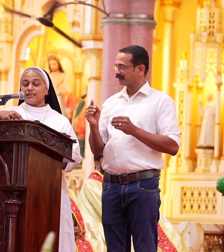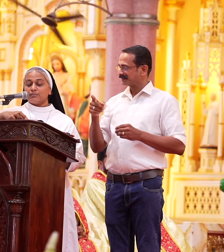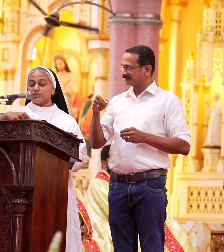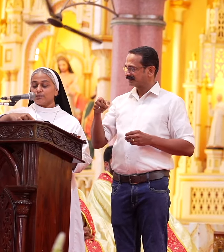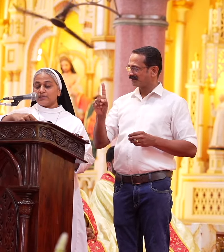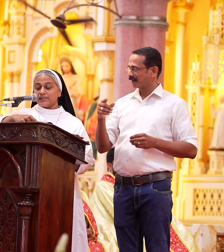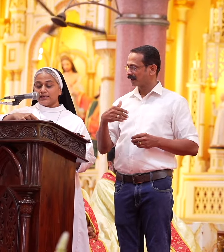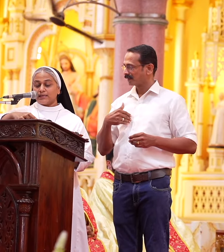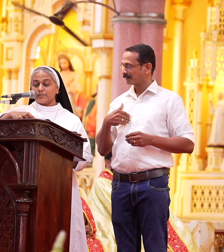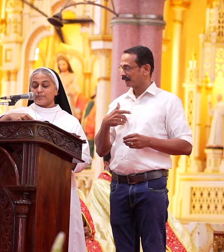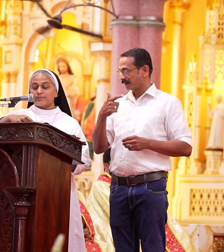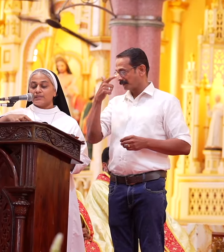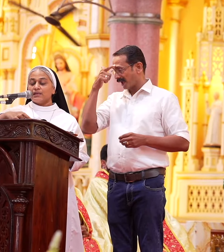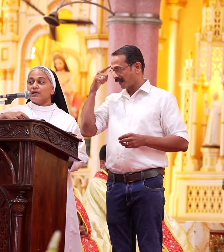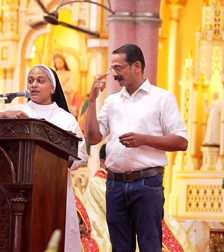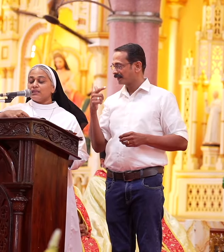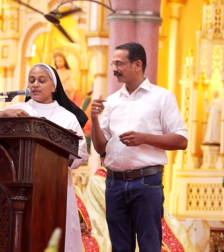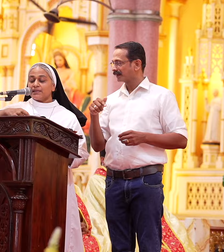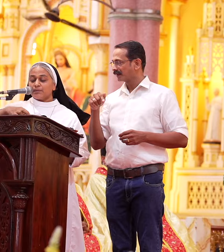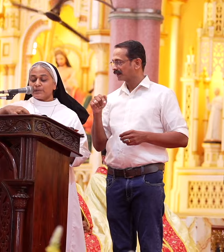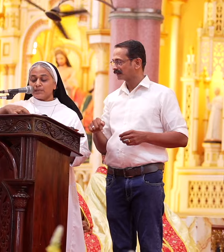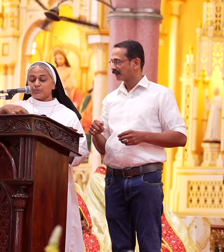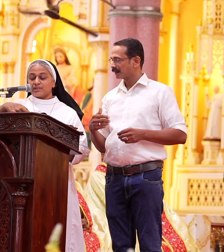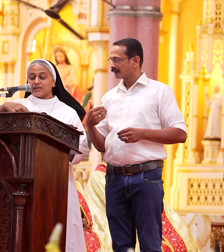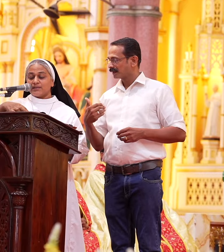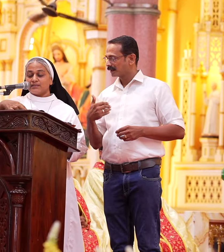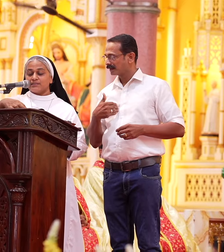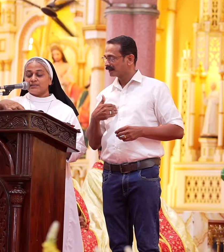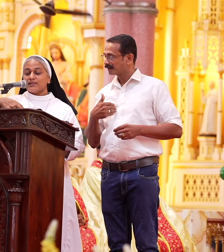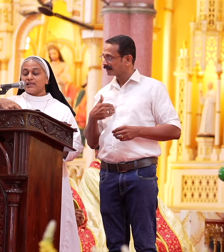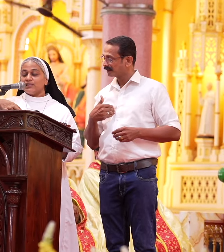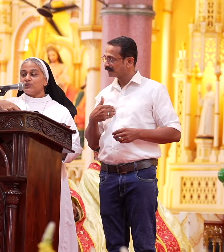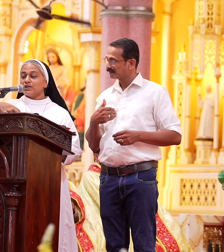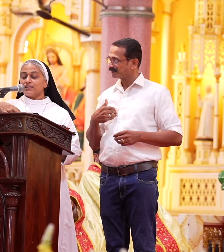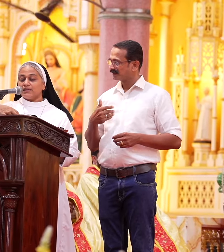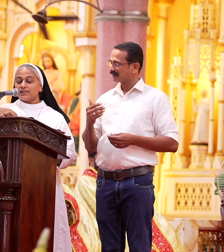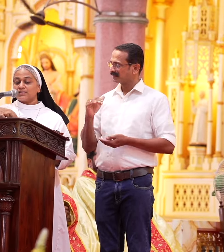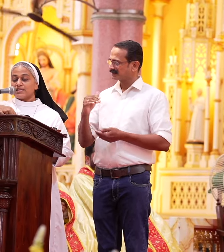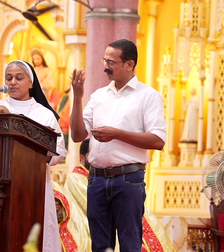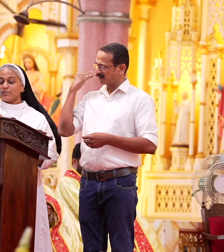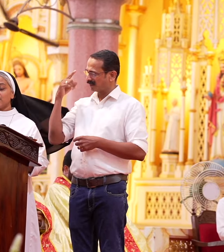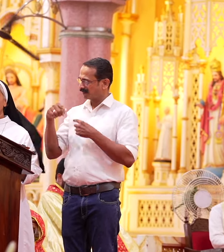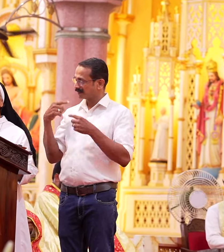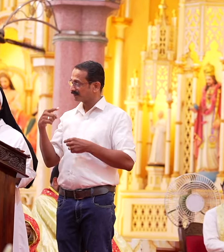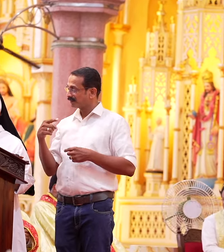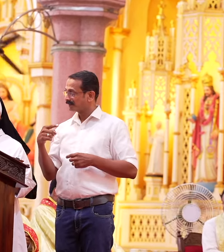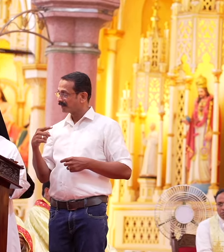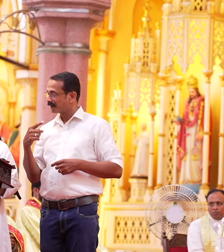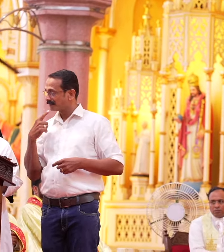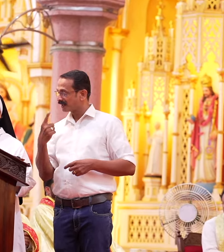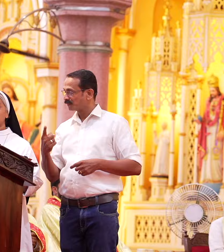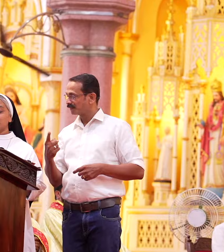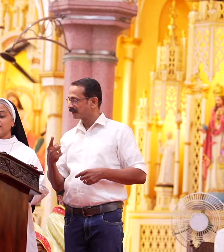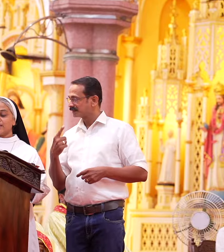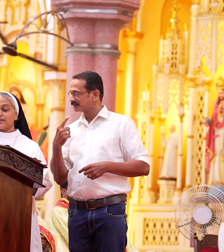തന്നെ തന്നെ മഹത്വപ്പെടുത്തിയില്ല. നീ എൻ്റെ പ്രിയ പുത്രനാണ്, ഇന്ന് ഞാൻ നിനക്ക് ജന്മമേകി എന്ന്